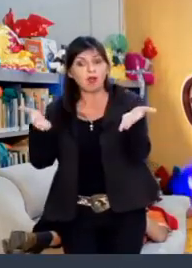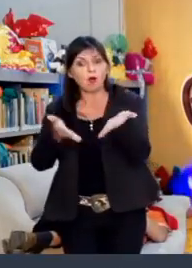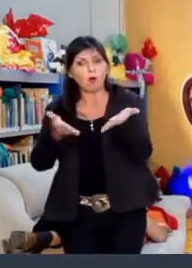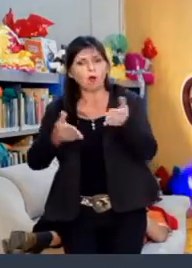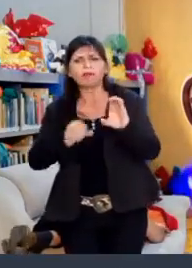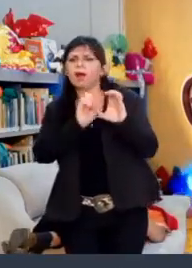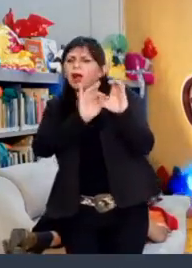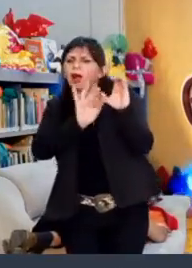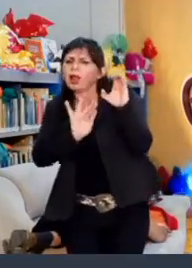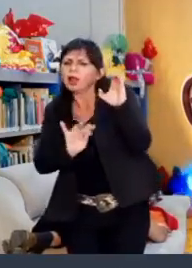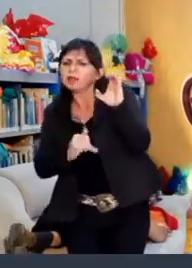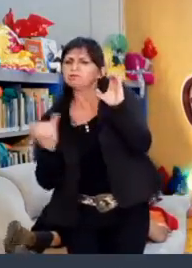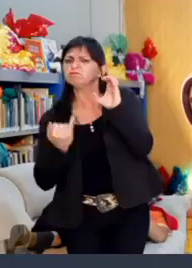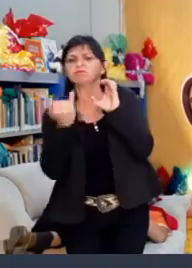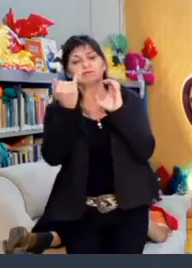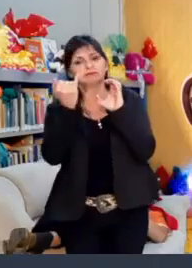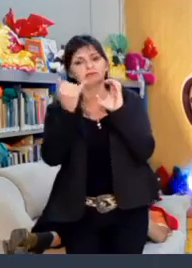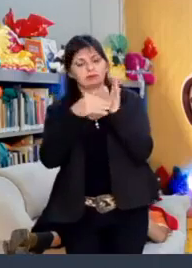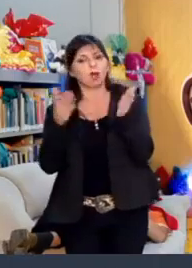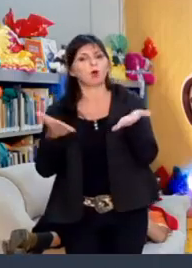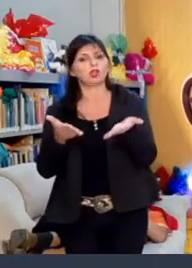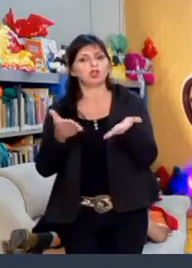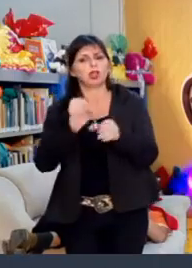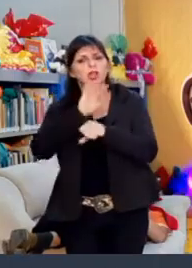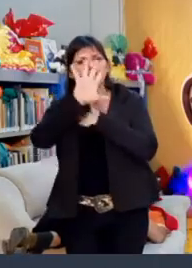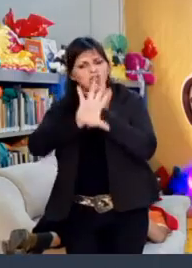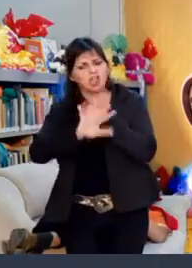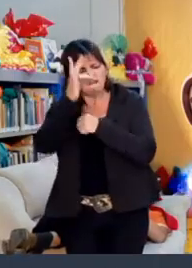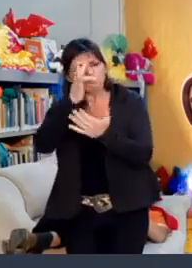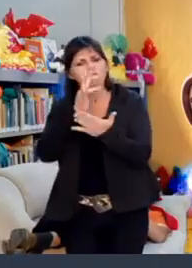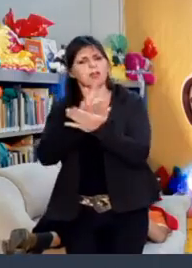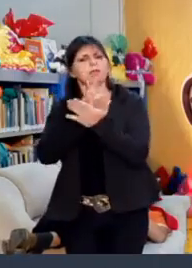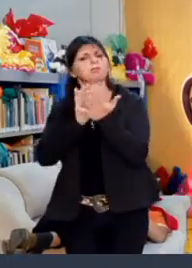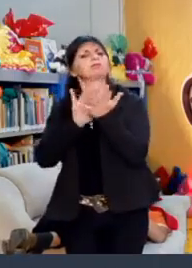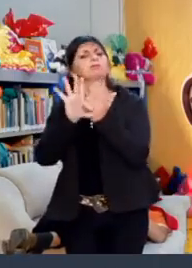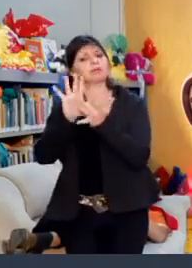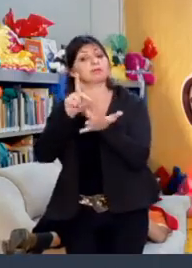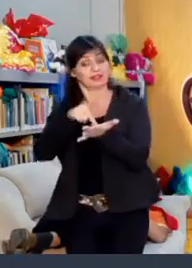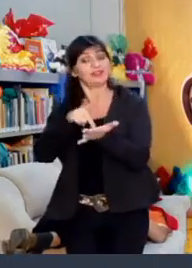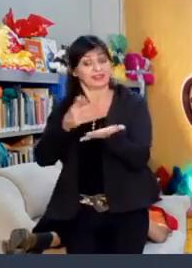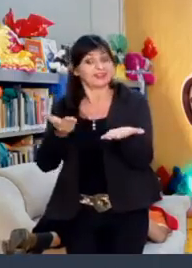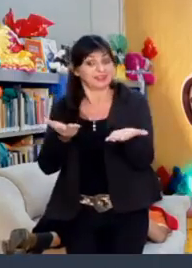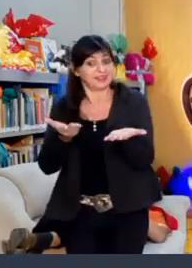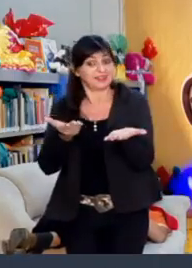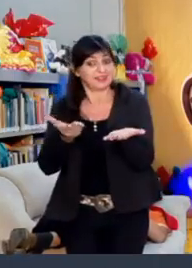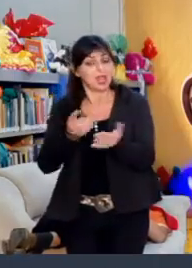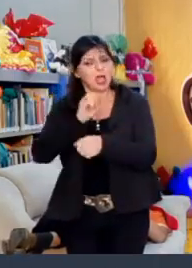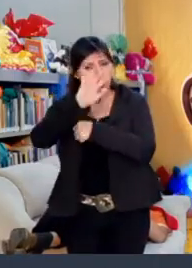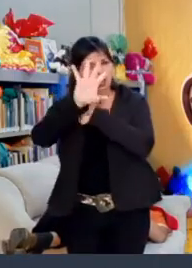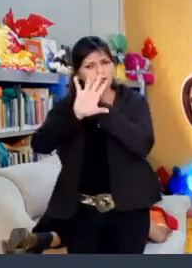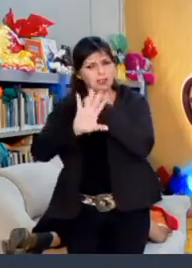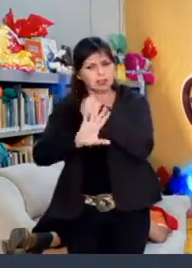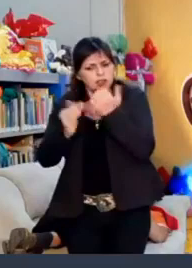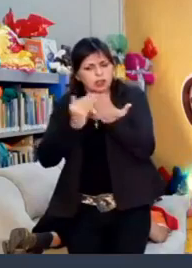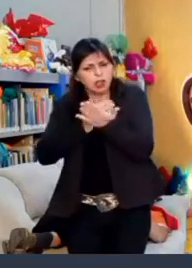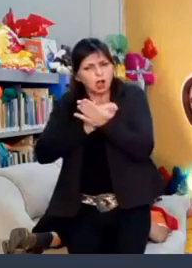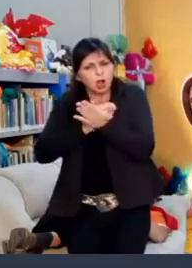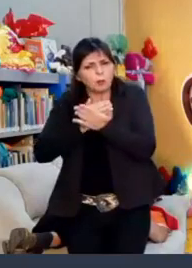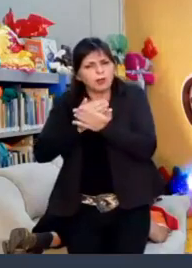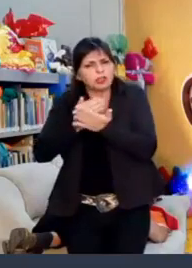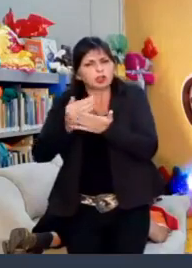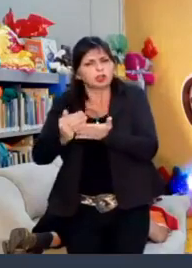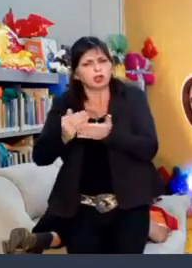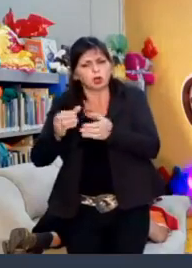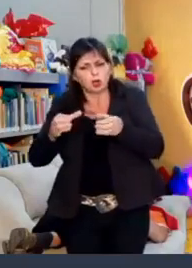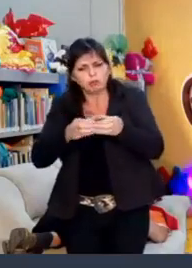primeiras igrejas já começaram a surgir junto com a colônia. Quando Erechim virou município, logo adiante já